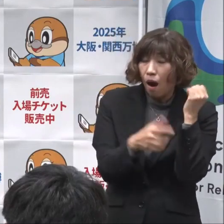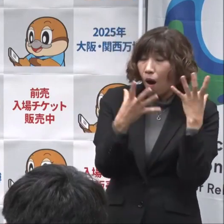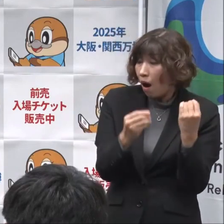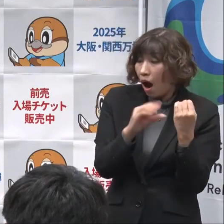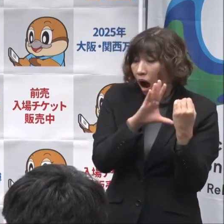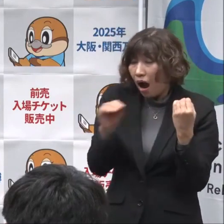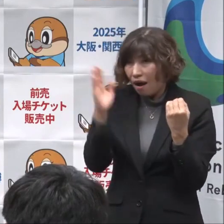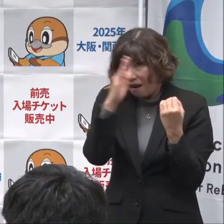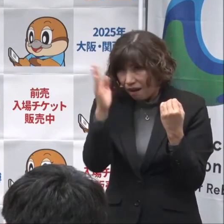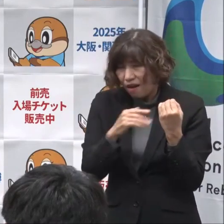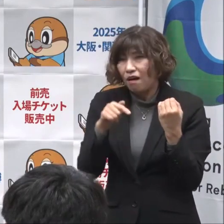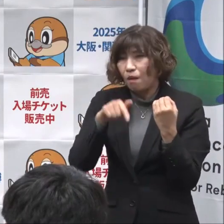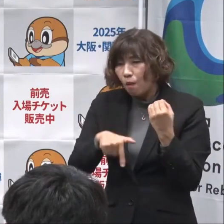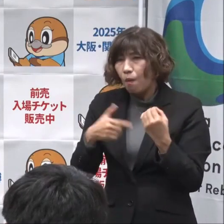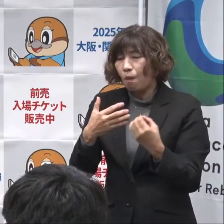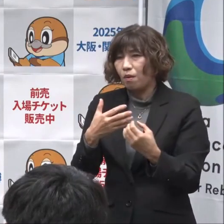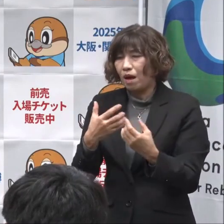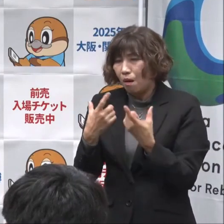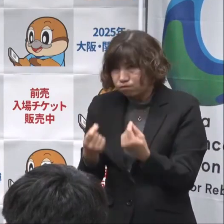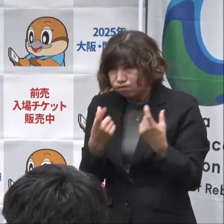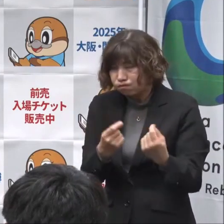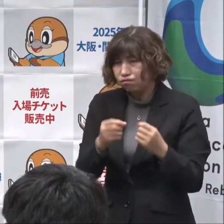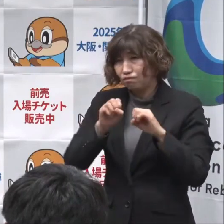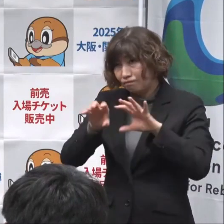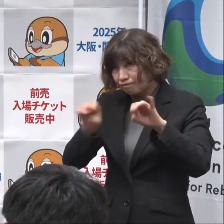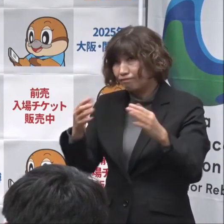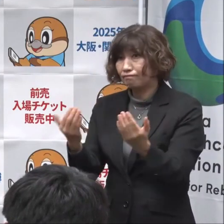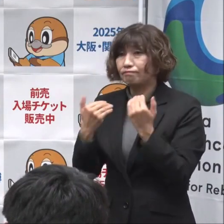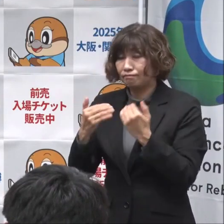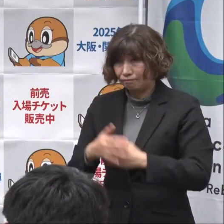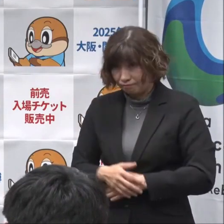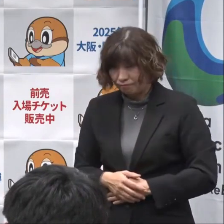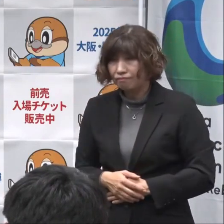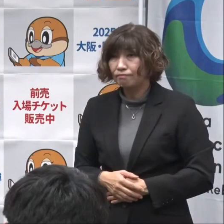なというふうに思っています。決して、例えば